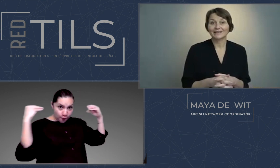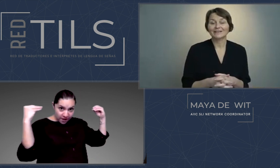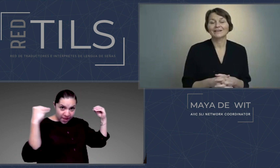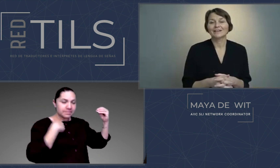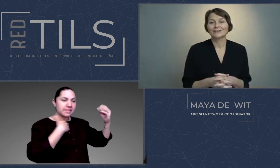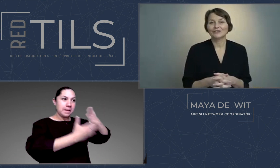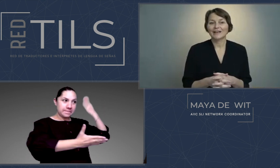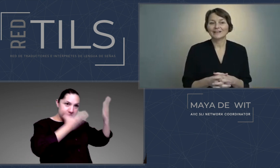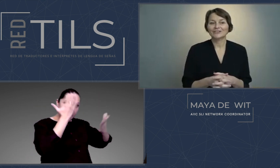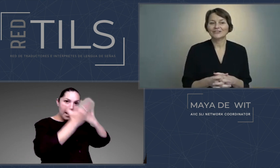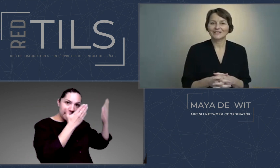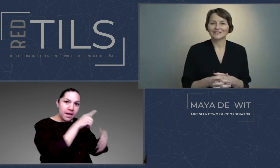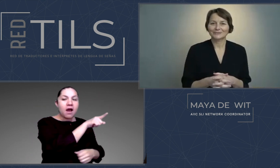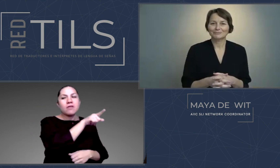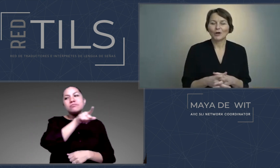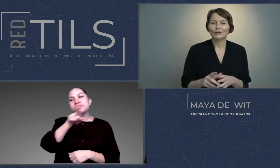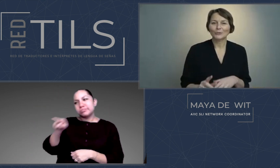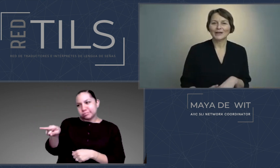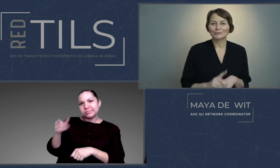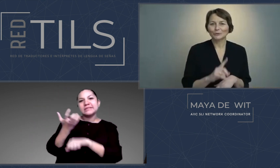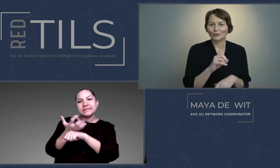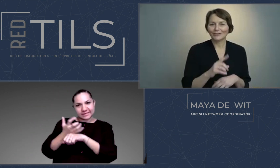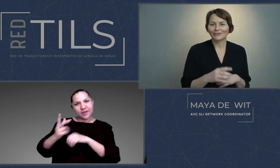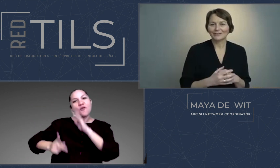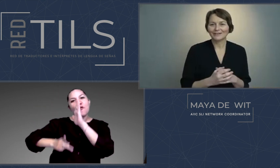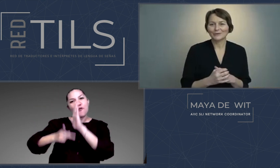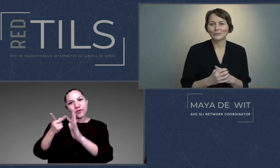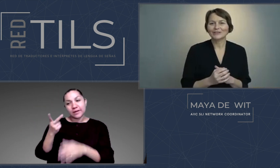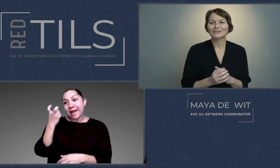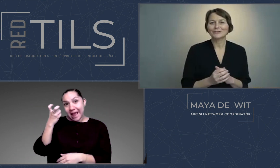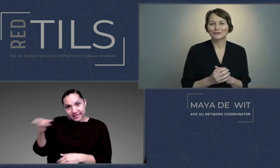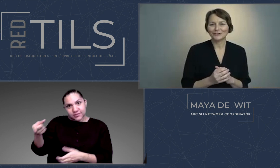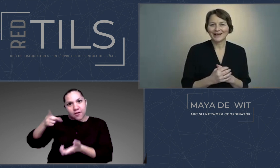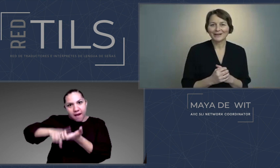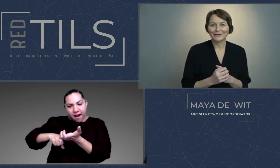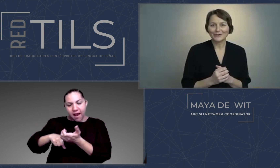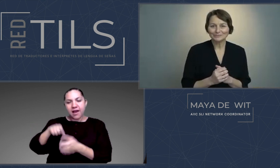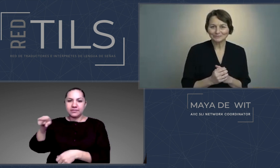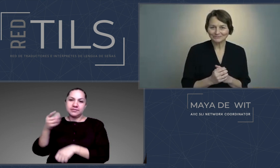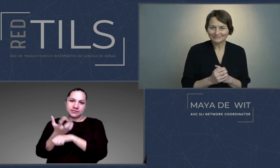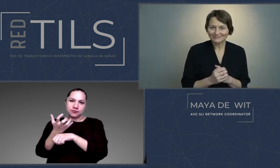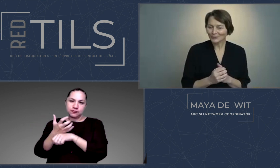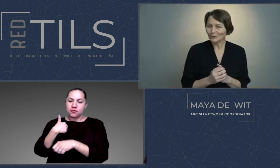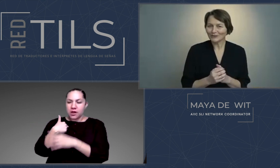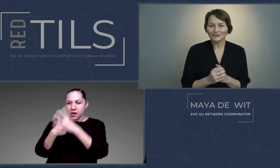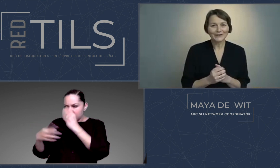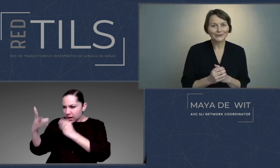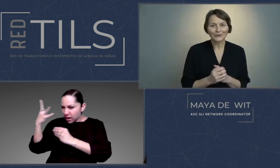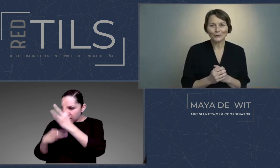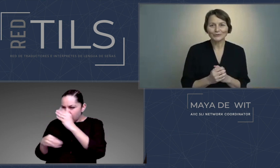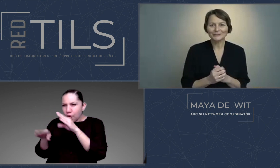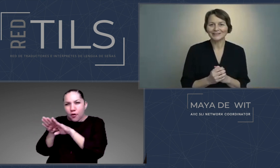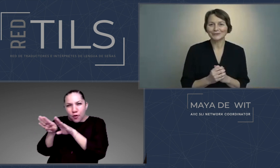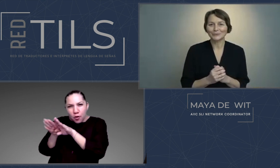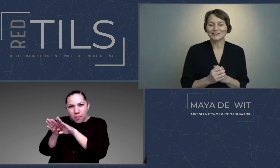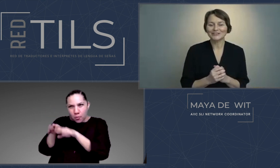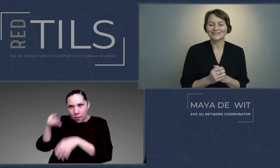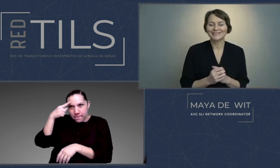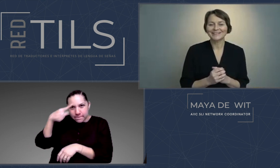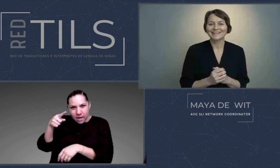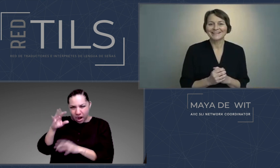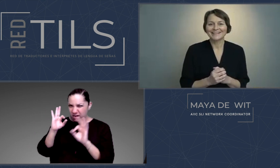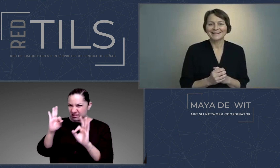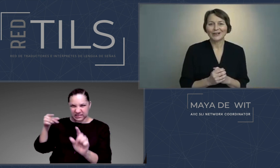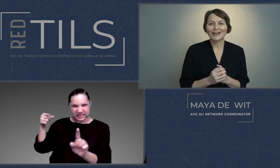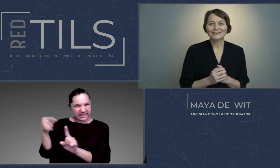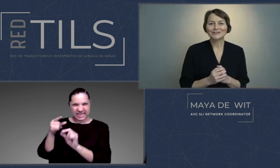en donde hice mi primera capacitación como intérprete de lengua de señas, en el norte, en